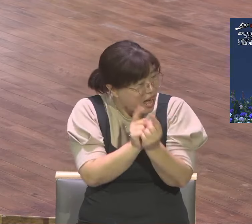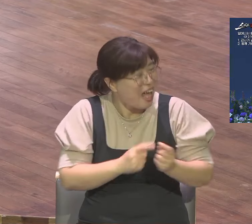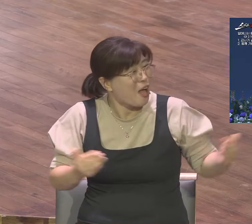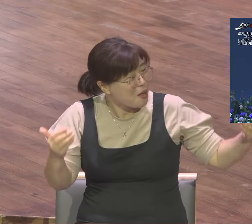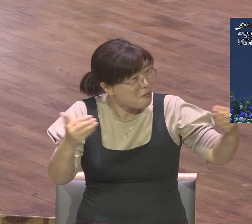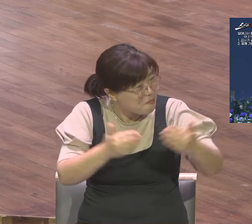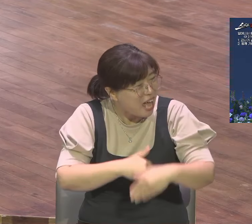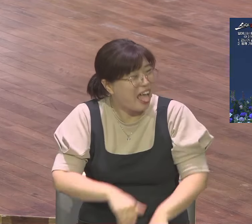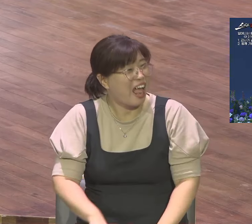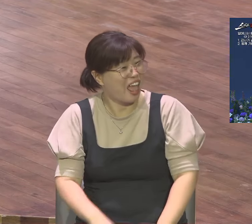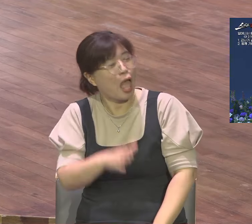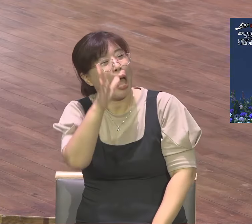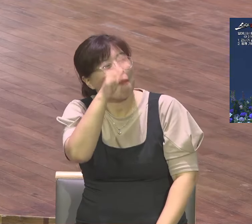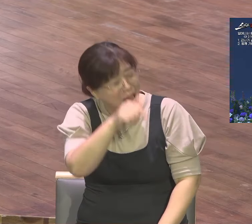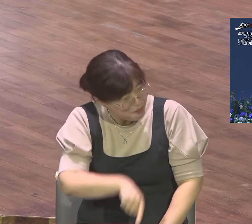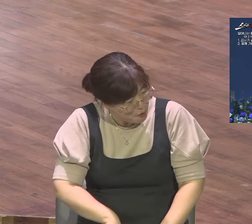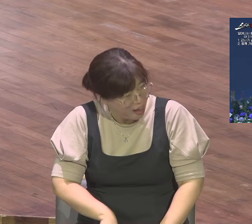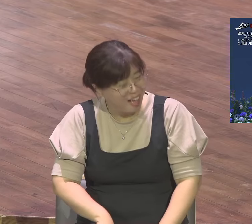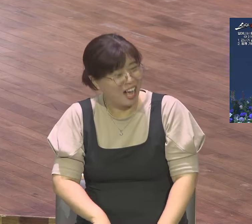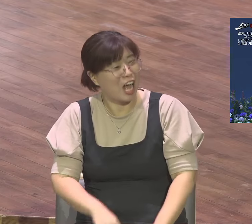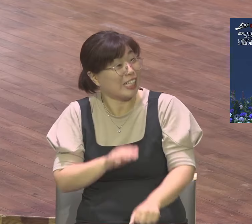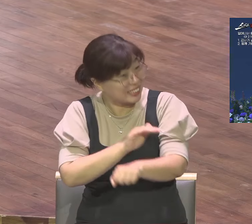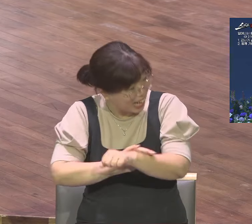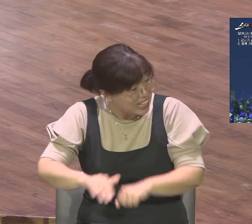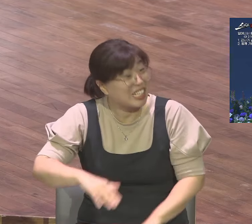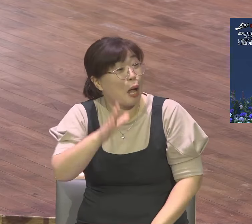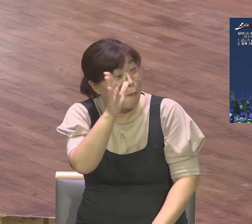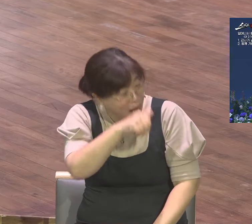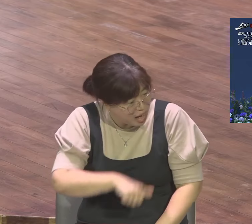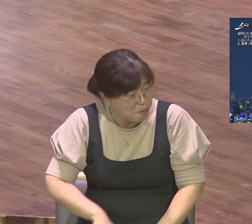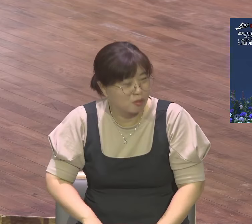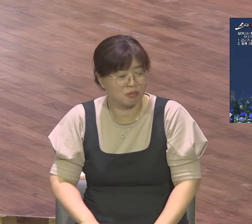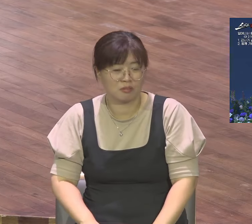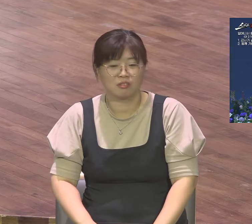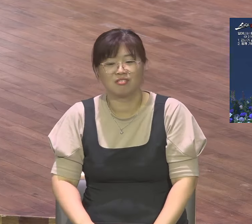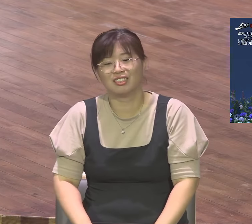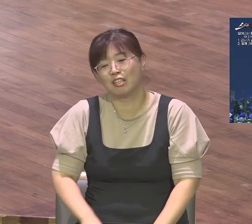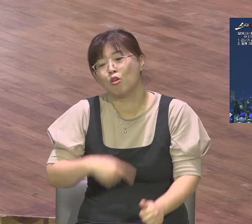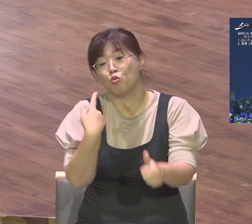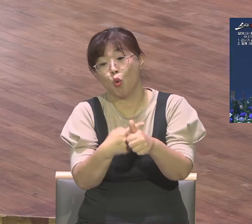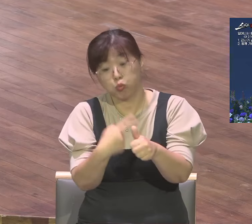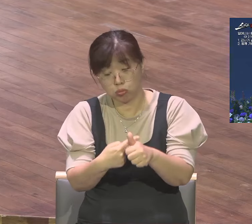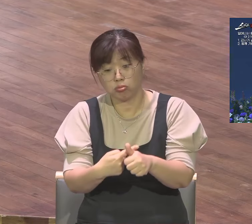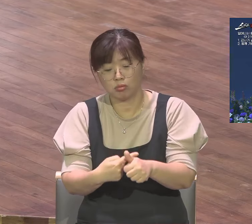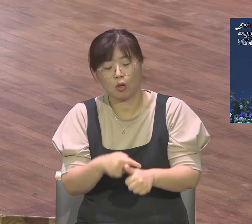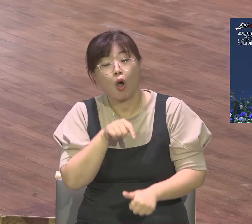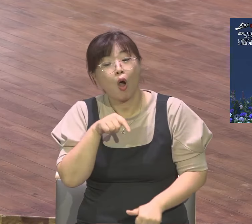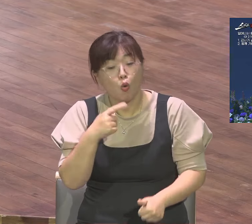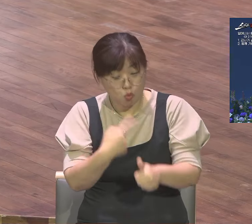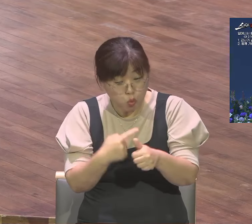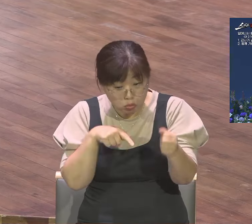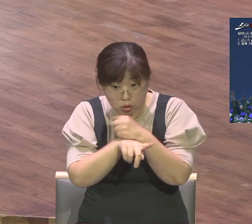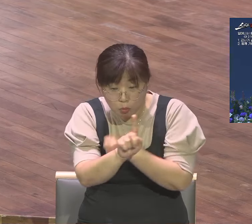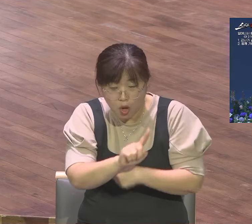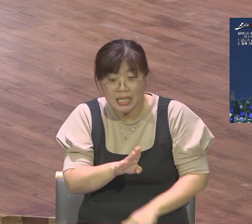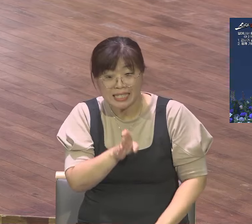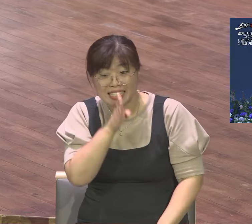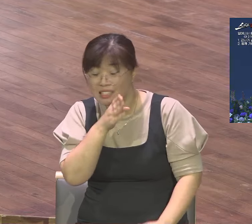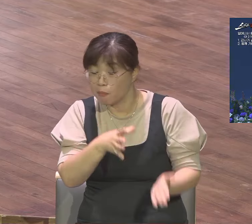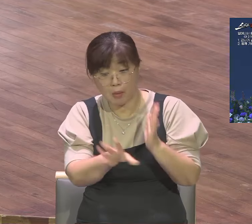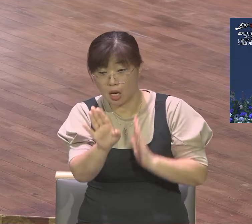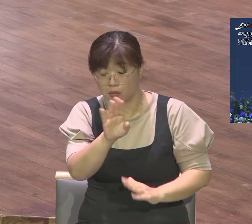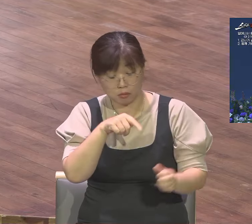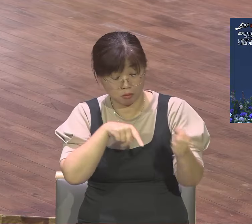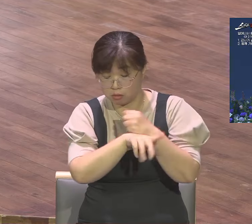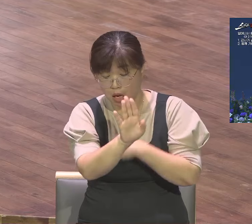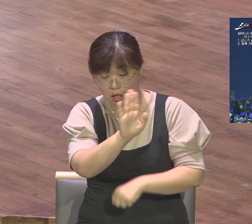막 욕으로 시작, 욕으로. 부산은 그렇습니다. 말투가 불리, 욕으로 시작합니다. 아이고 너네 꼴 좋다.